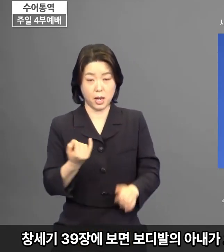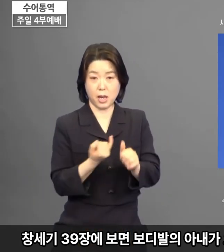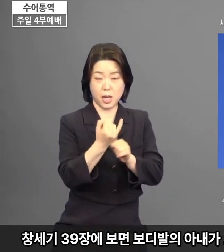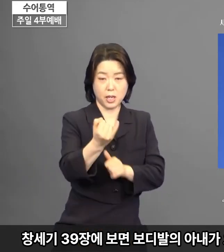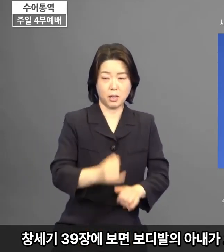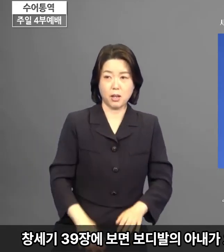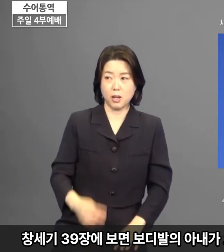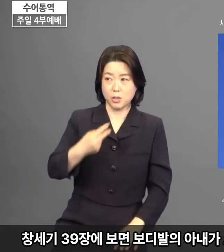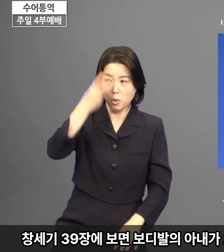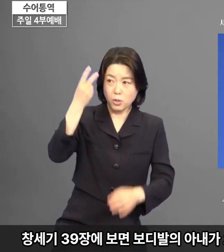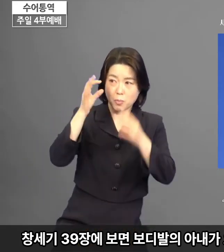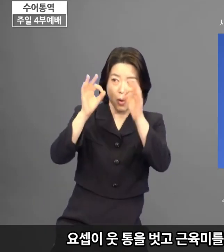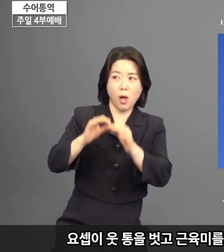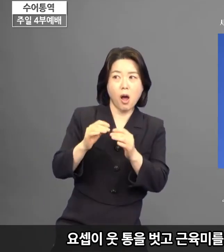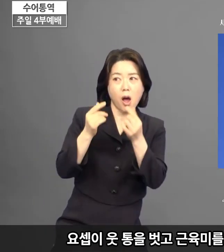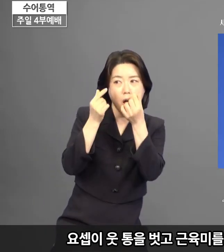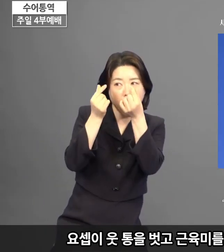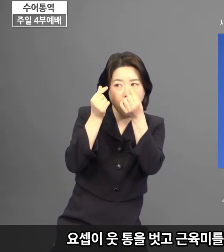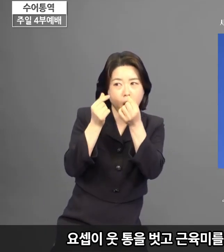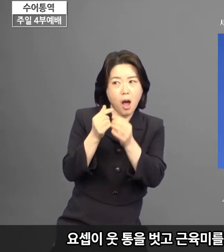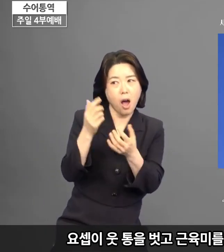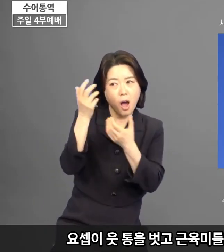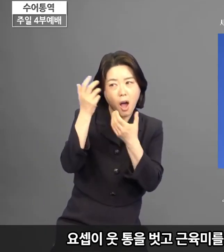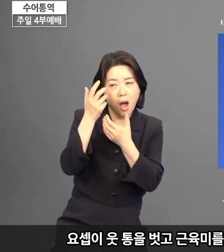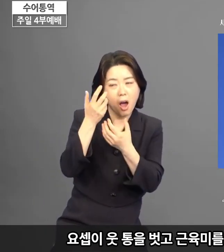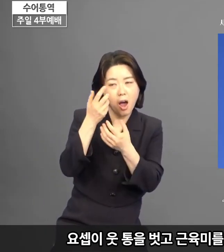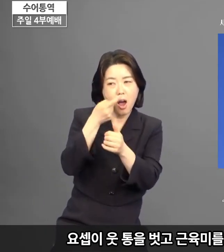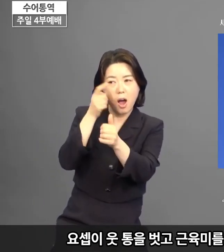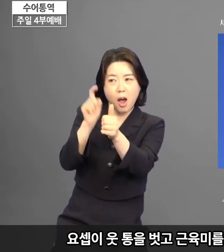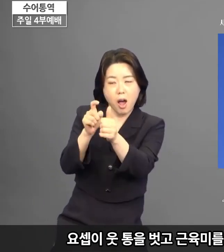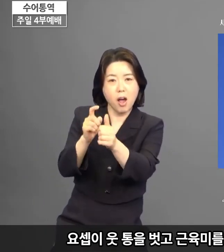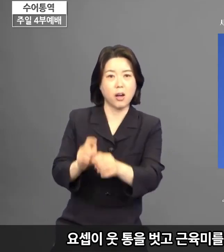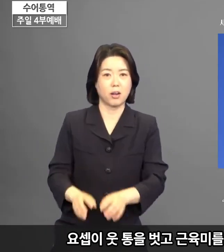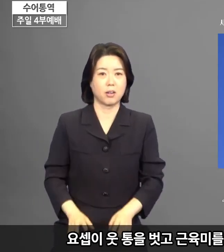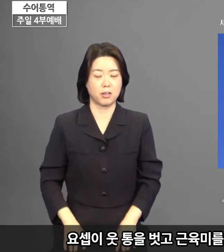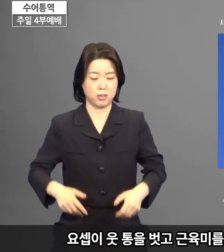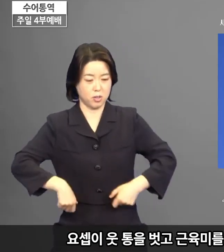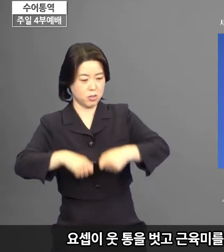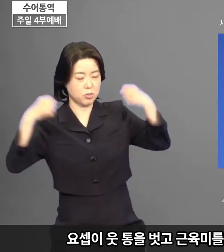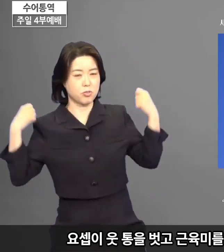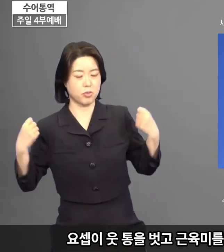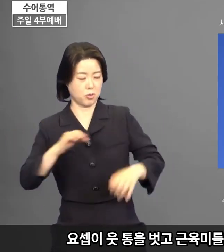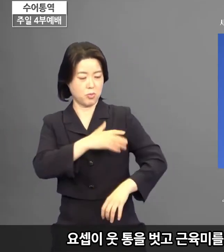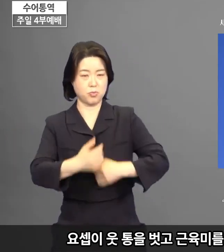뿅 가버렸습니다. 요셉이 우통을 벗고 근육미를 자랑하면서